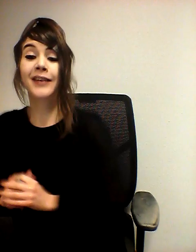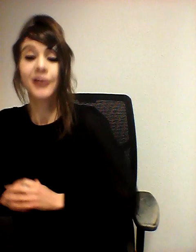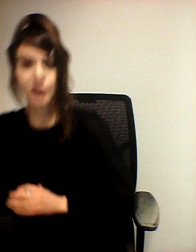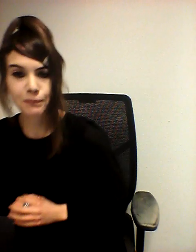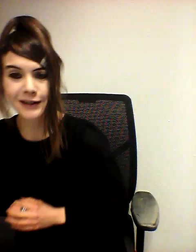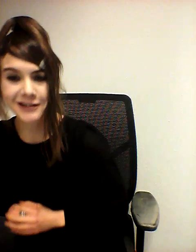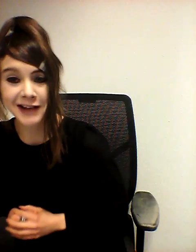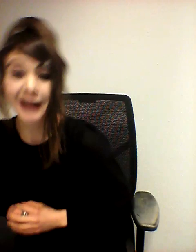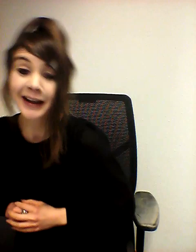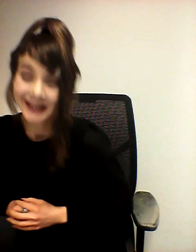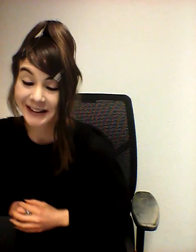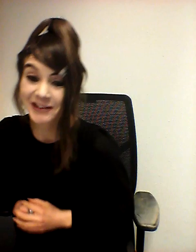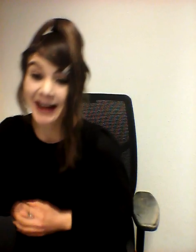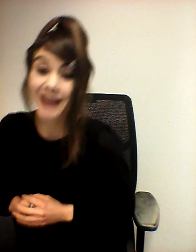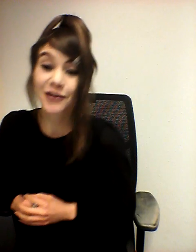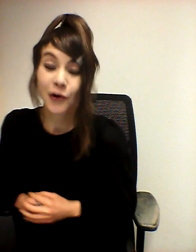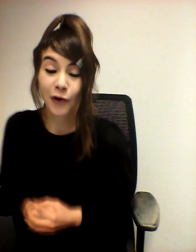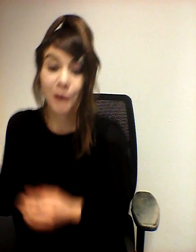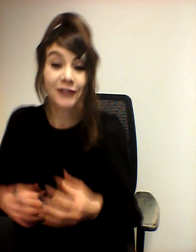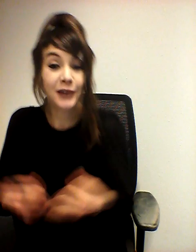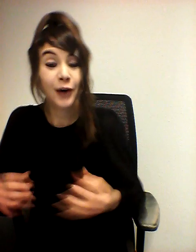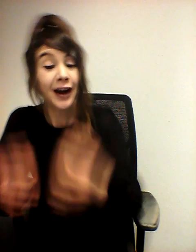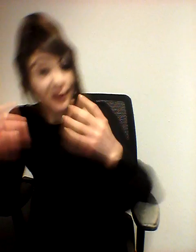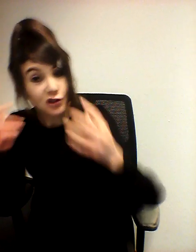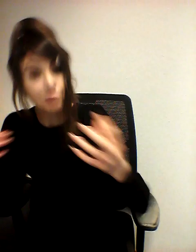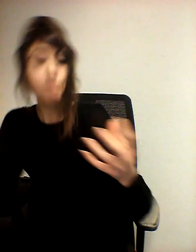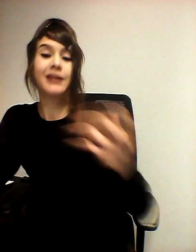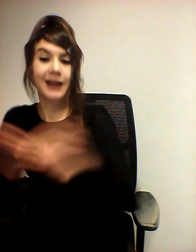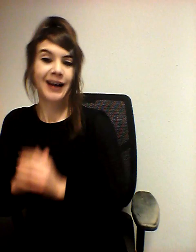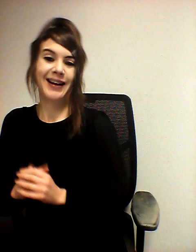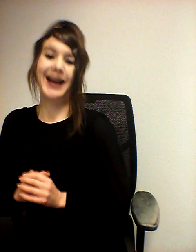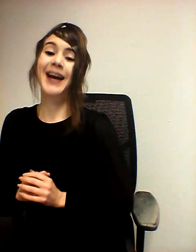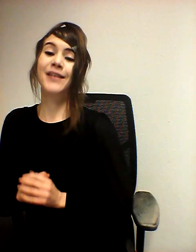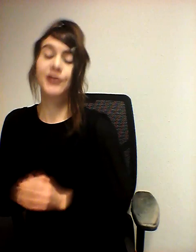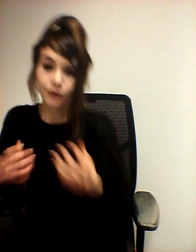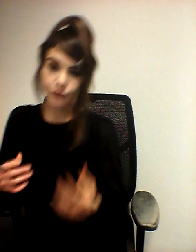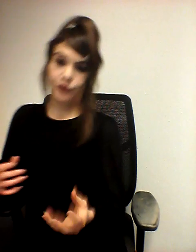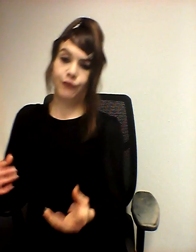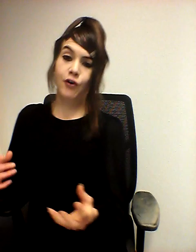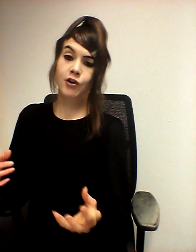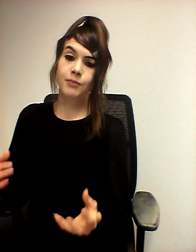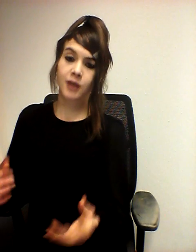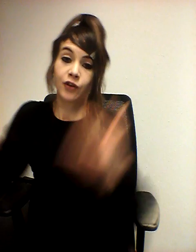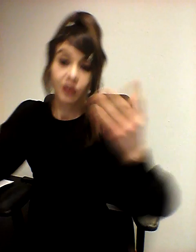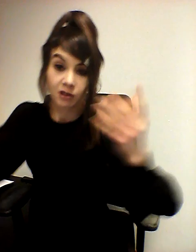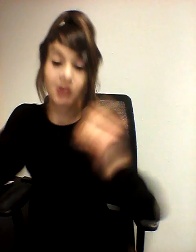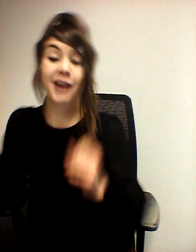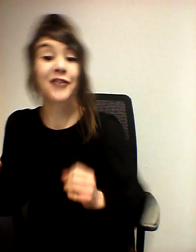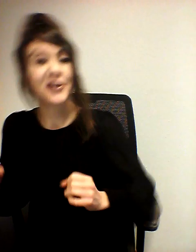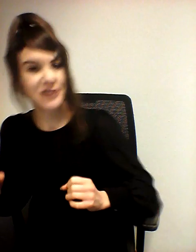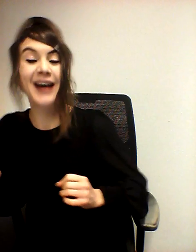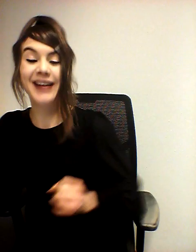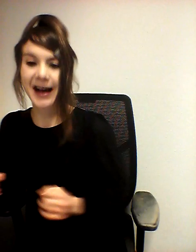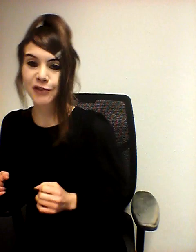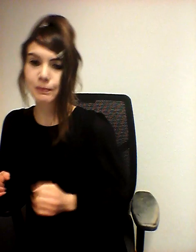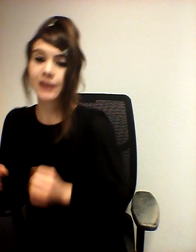je spiercellen in staat om nieuwe spiereiwitten te vormen? Kan schade aan